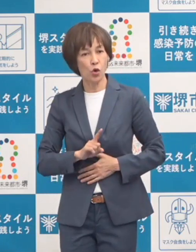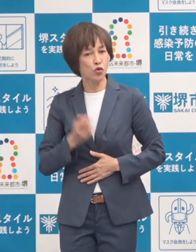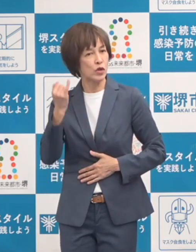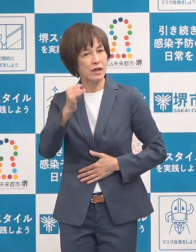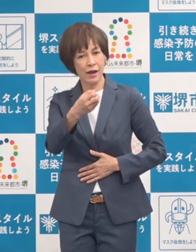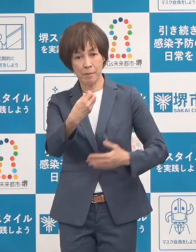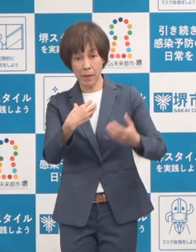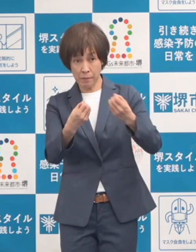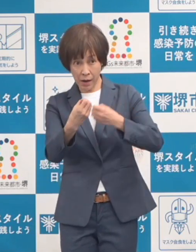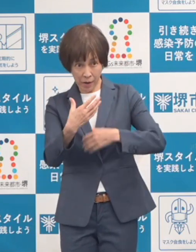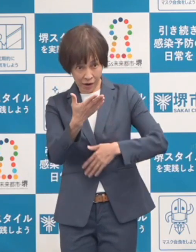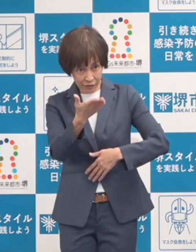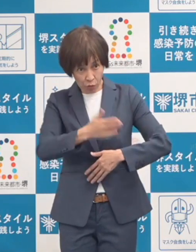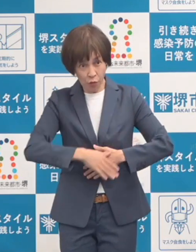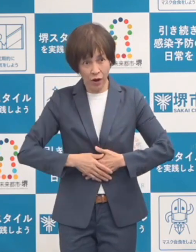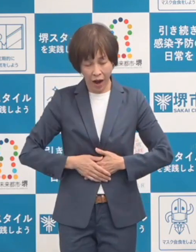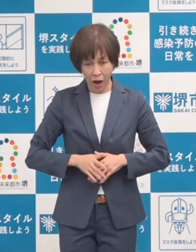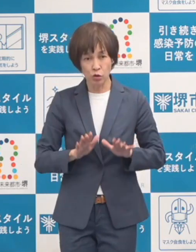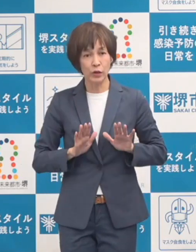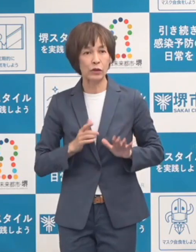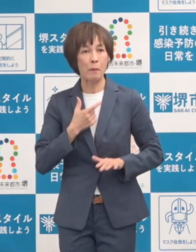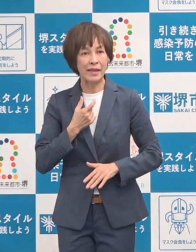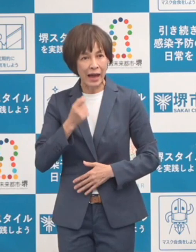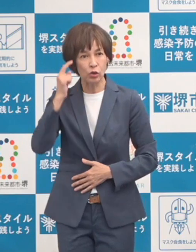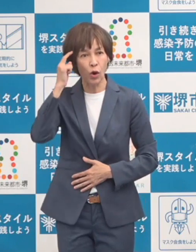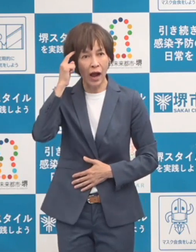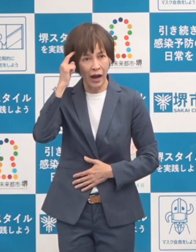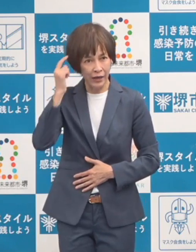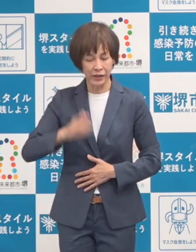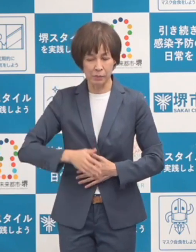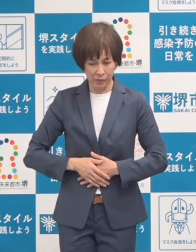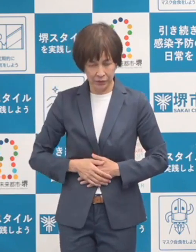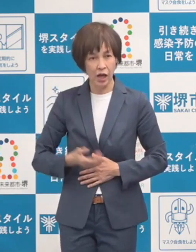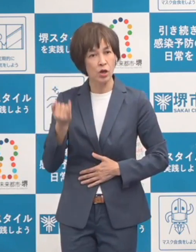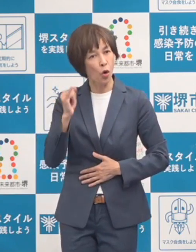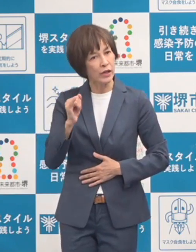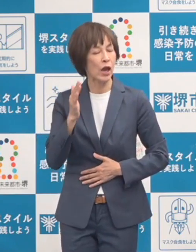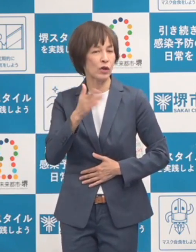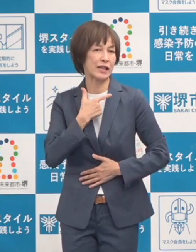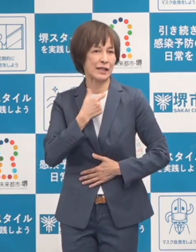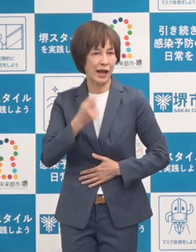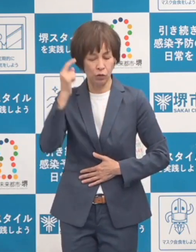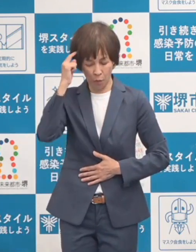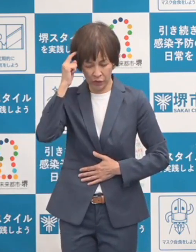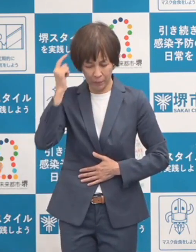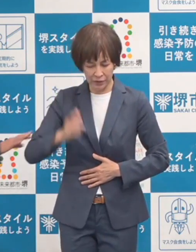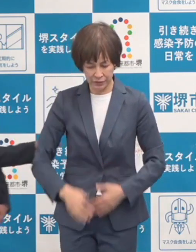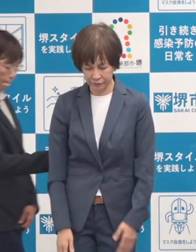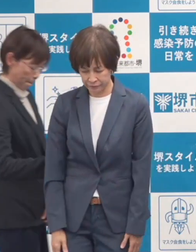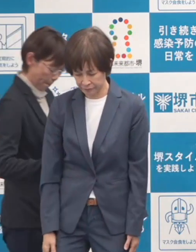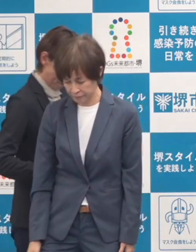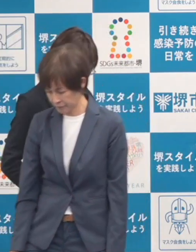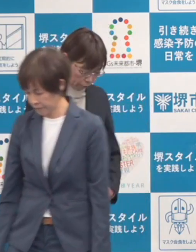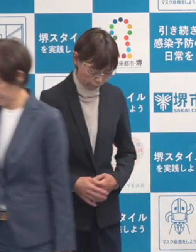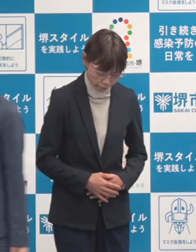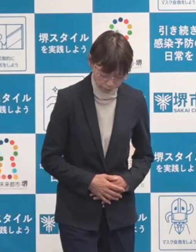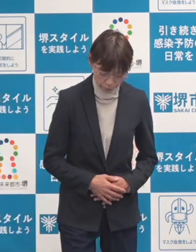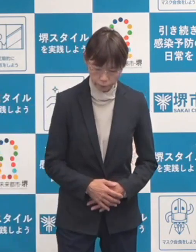るかということは受け止めたいと考えています。ご意見をお聞きしたいと思います。